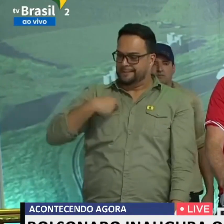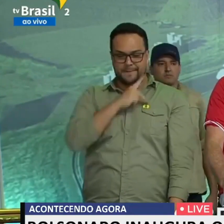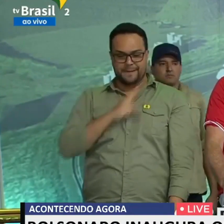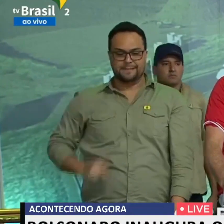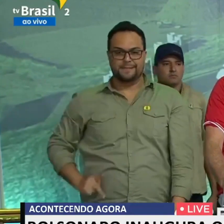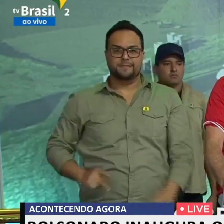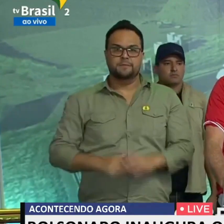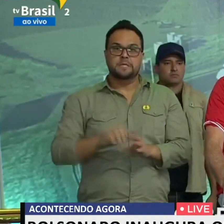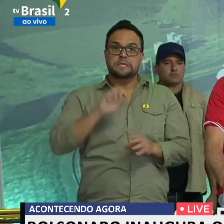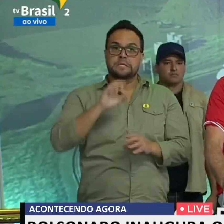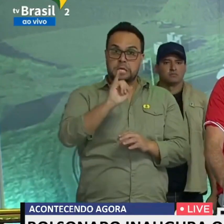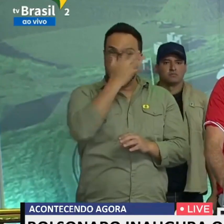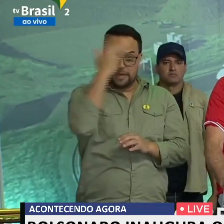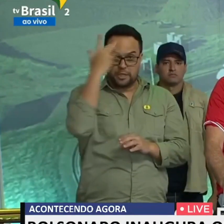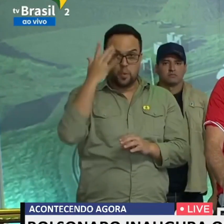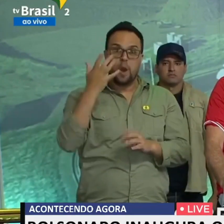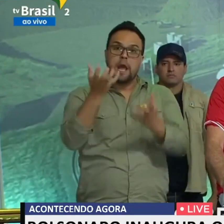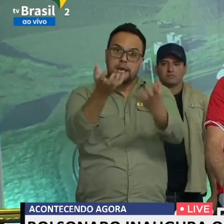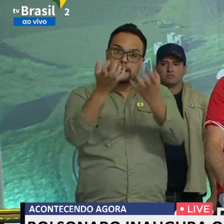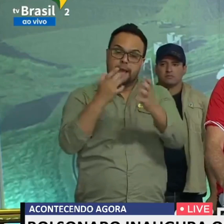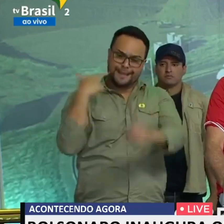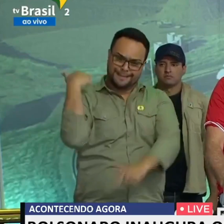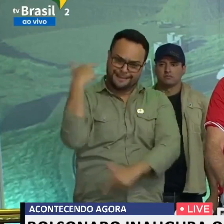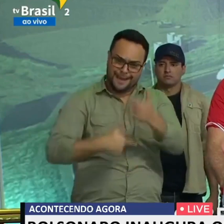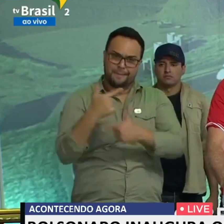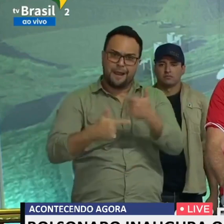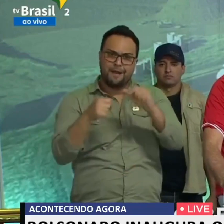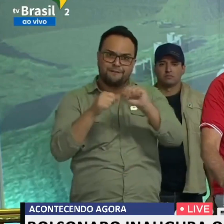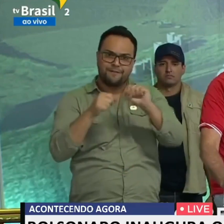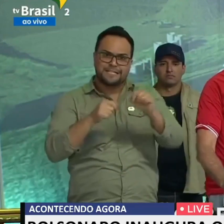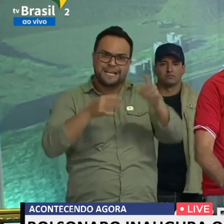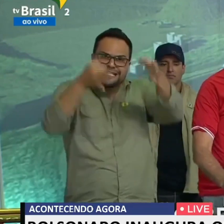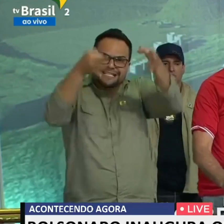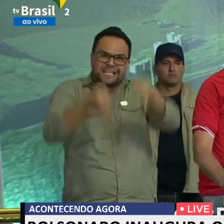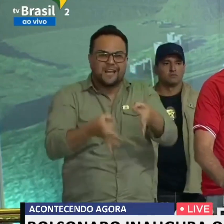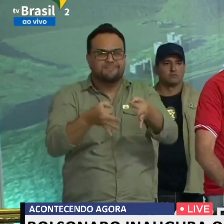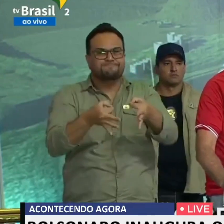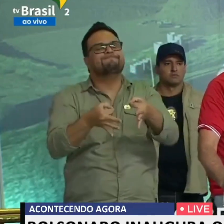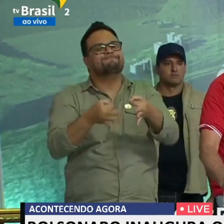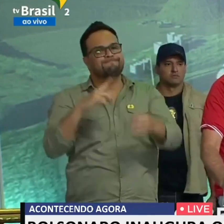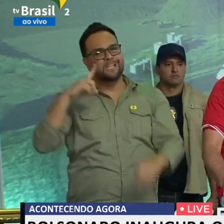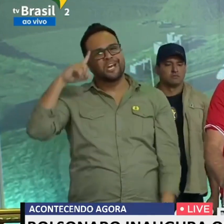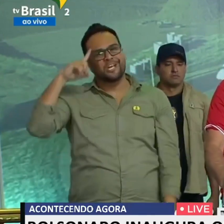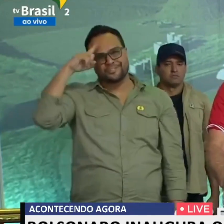Para quem quer fazer a coisa certa, é muito difícil.